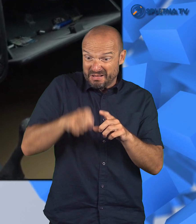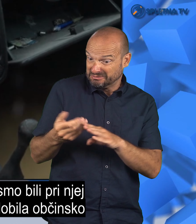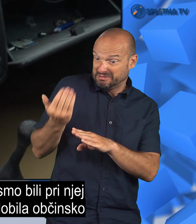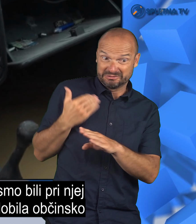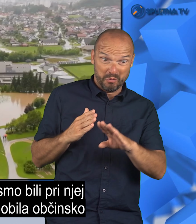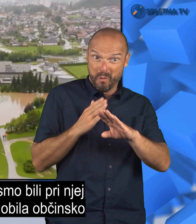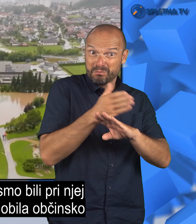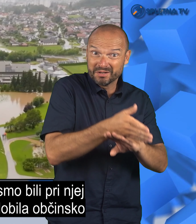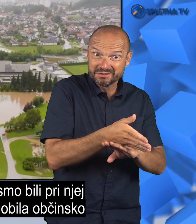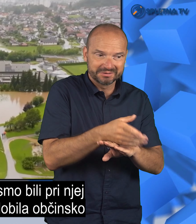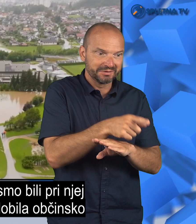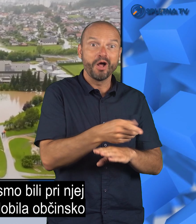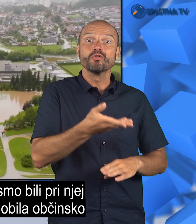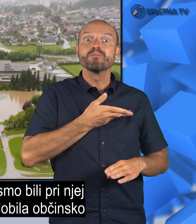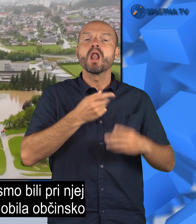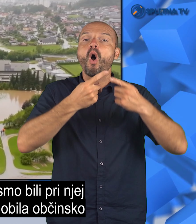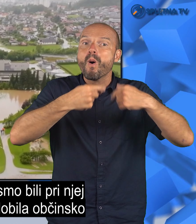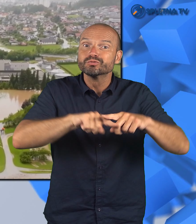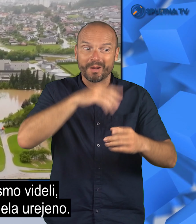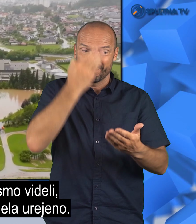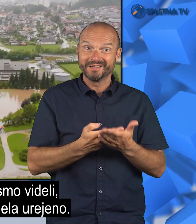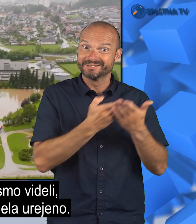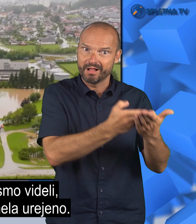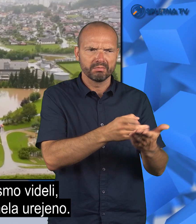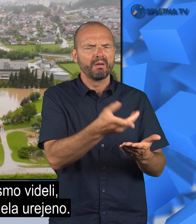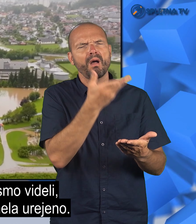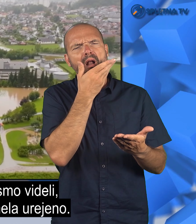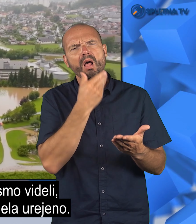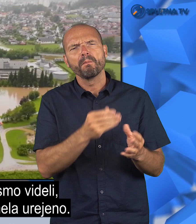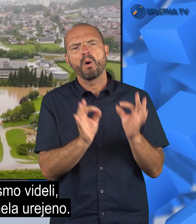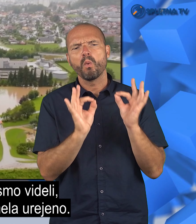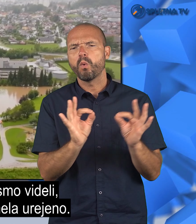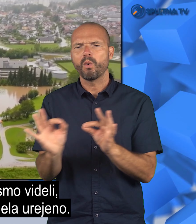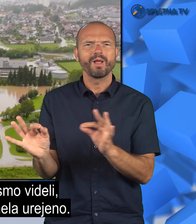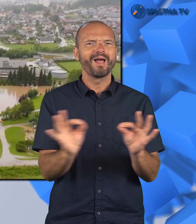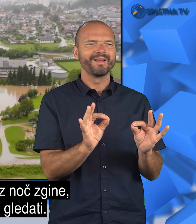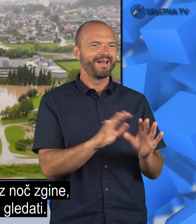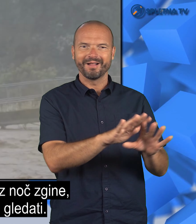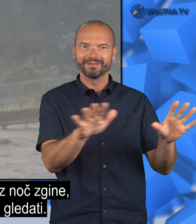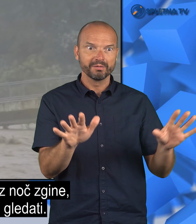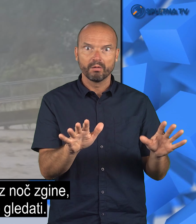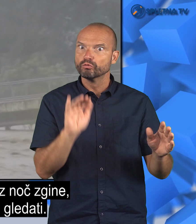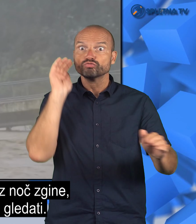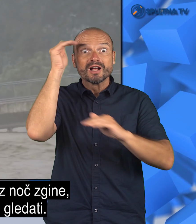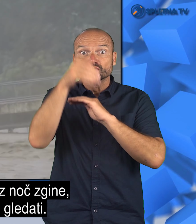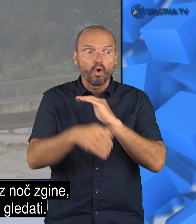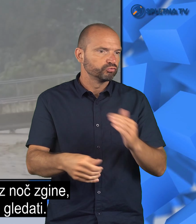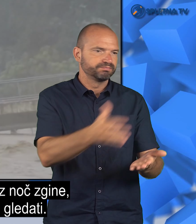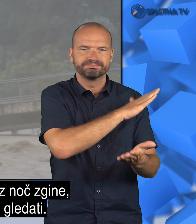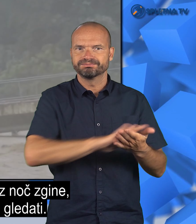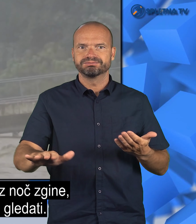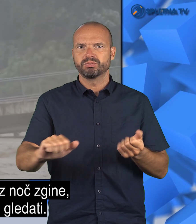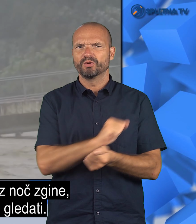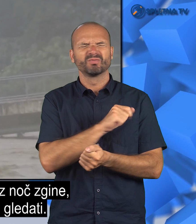En mesec nazaj smo bili pa na obisku, ko je dobilo občinsko priznanje, pa smo videli, kako lepo je imelo urejeno in ko to vse čez noč izgine,